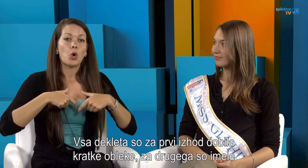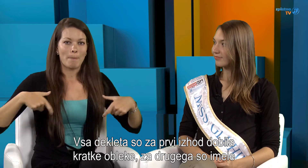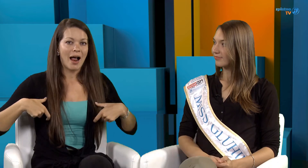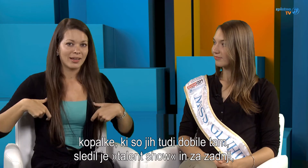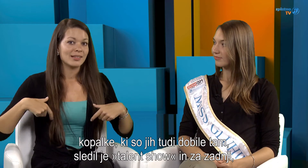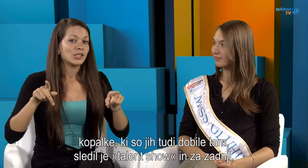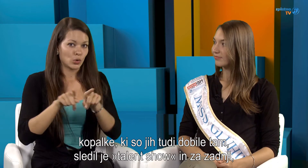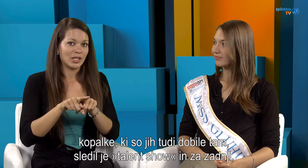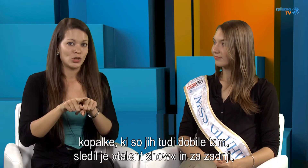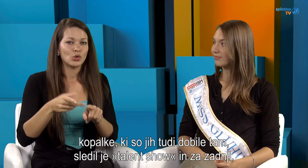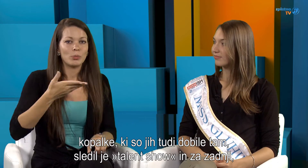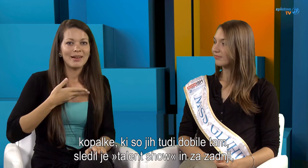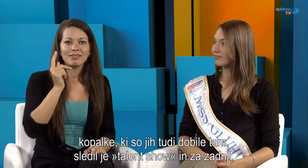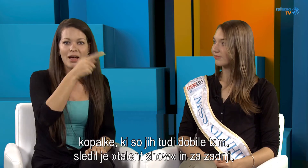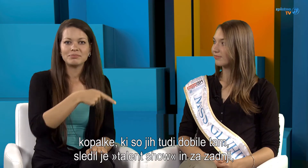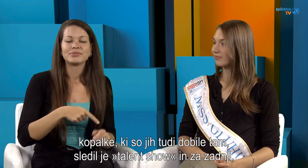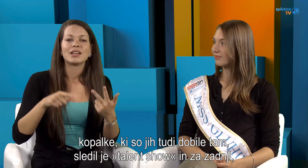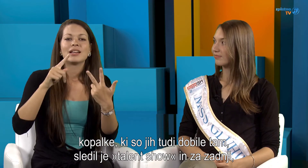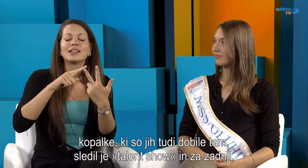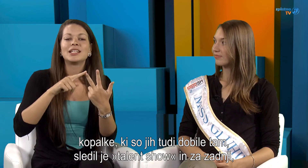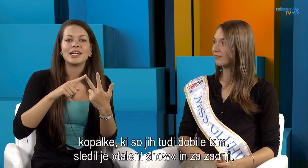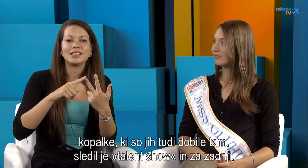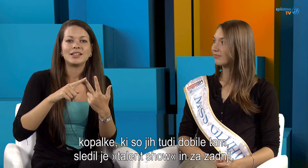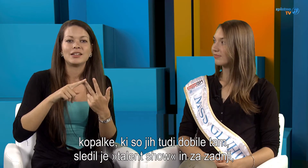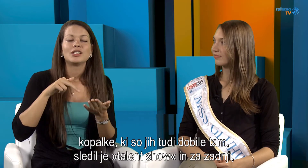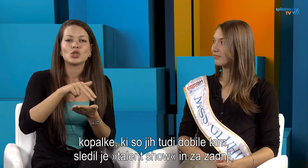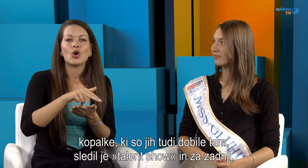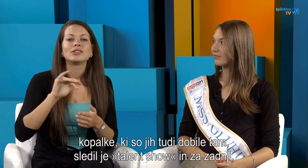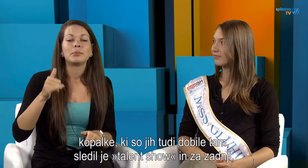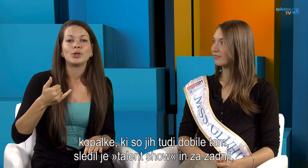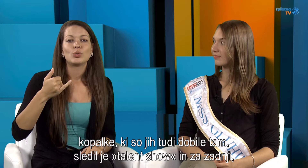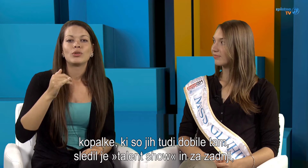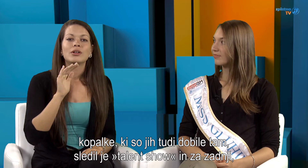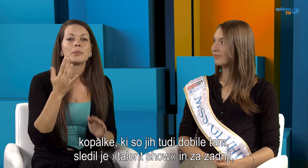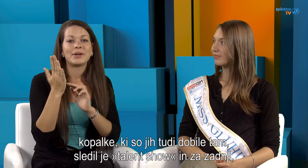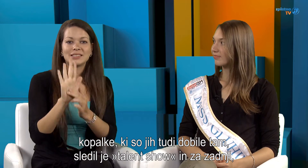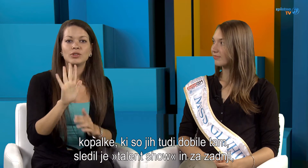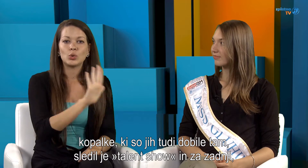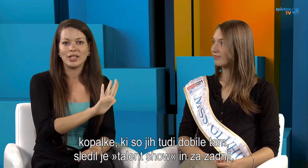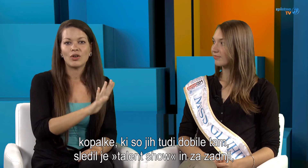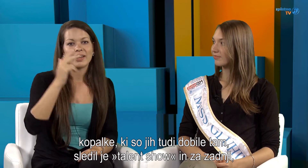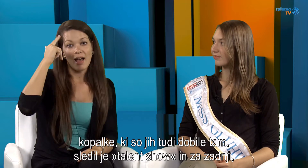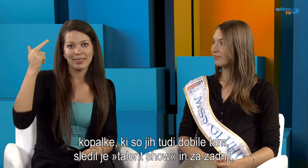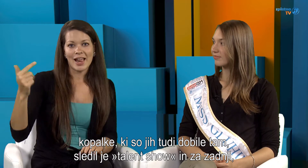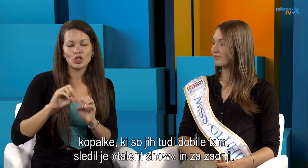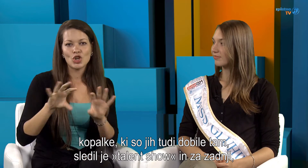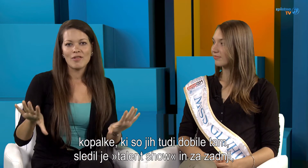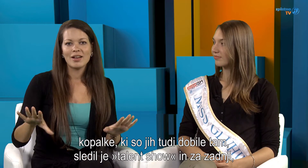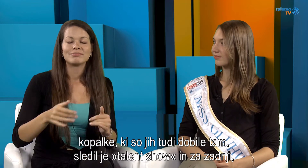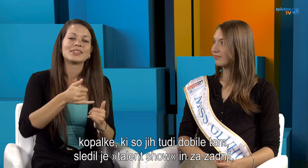kopalke, ki so jih isto dobile tam. Tretji izhod je bil predstavitev njihovega talent šova